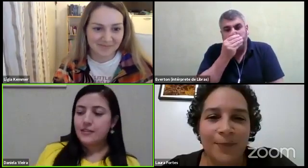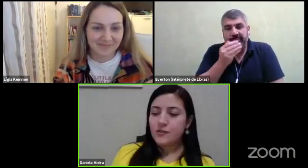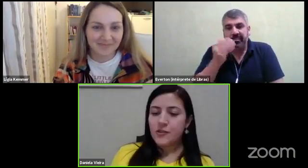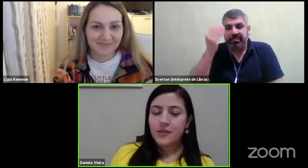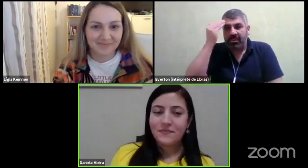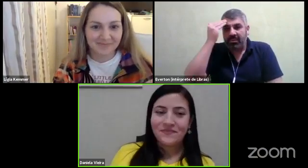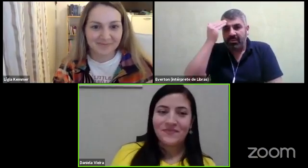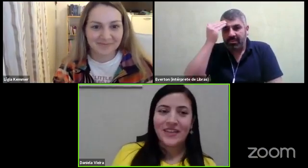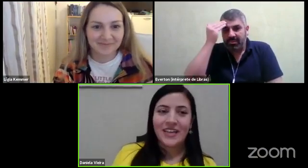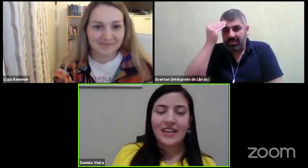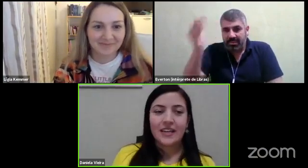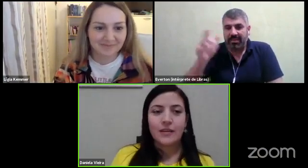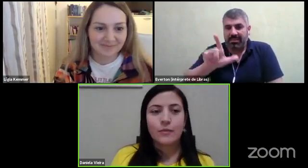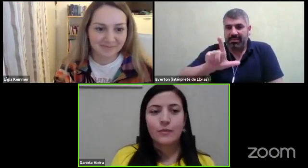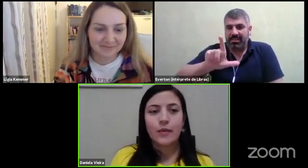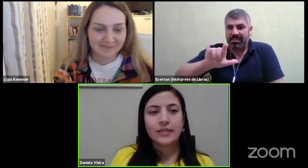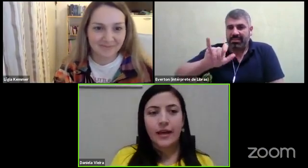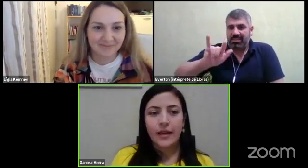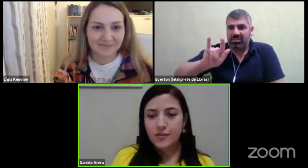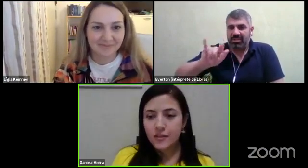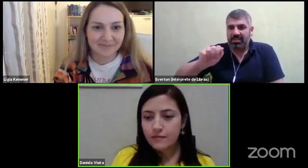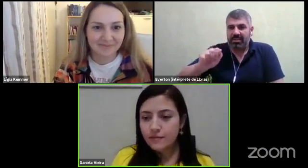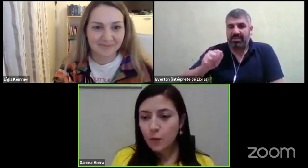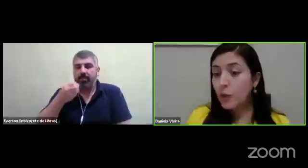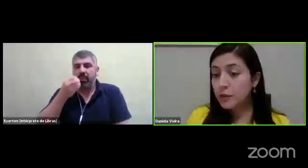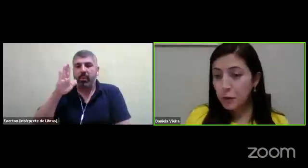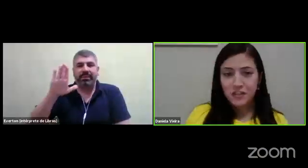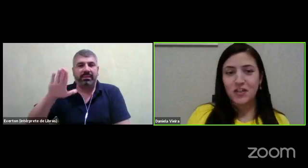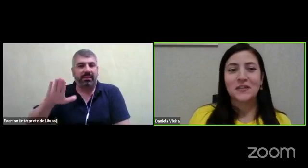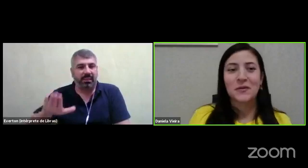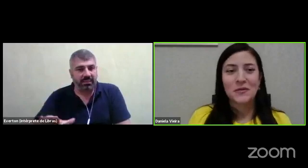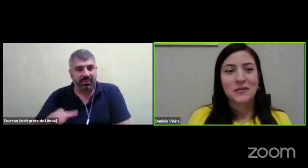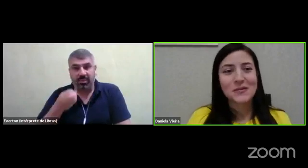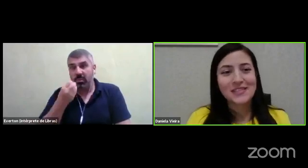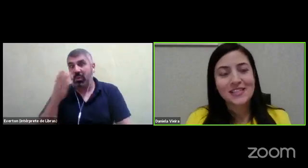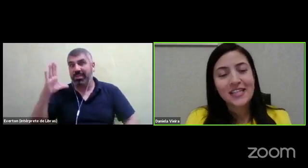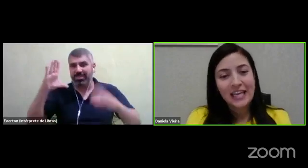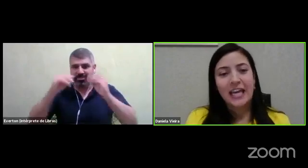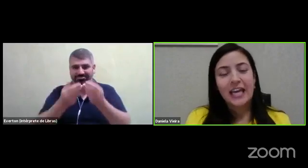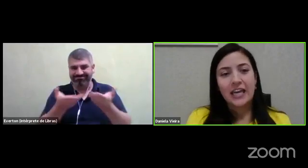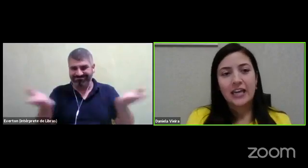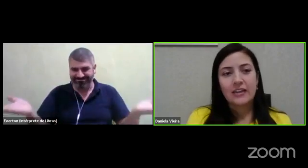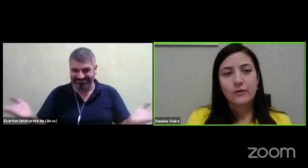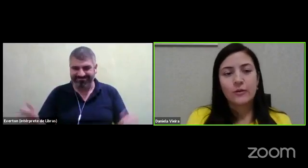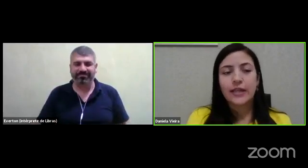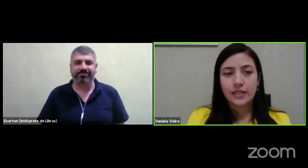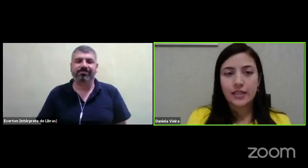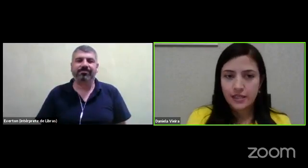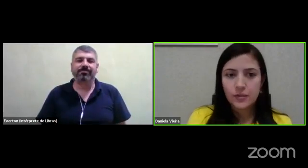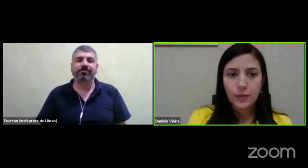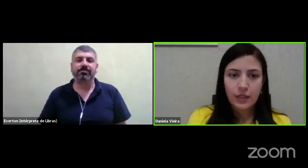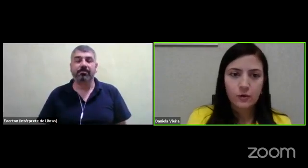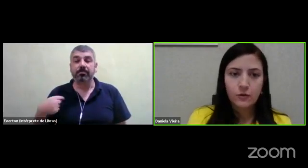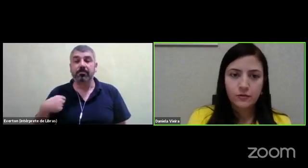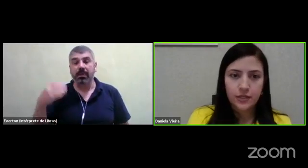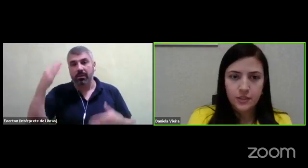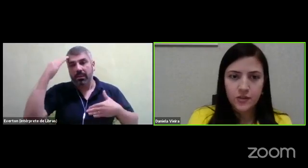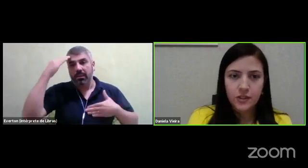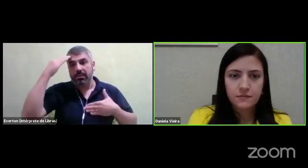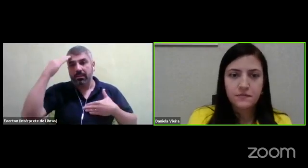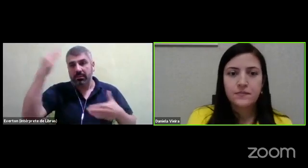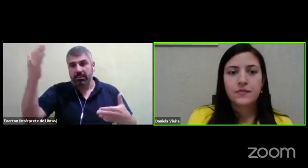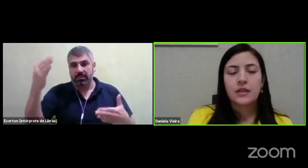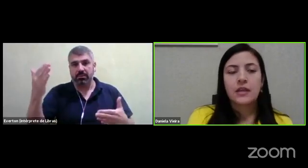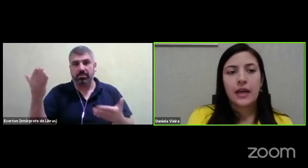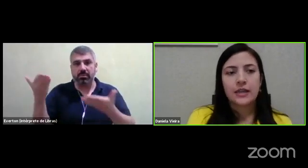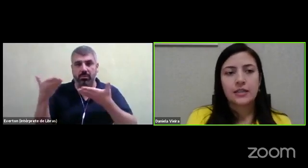Obrigada, Lígia. Boa tarde ou boa noite a todos. Eu agradeço pelo